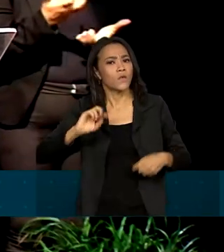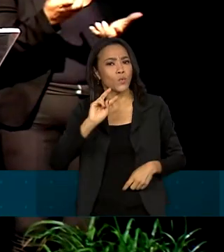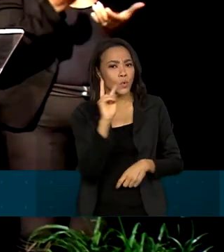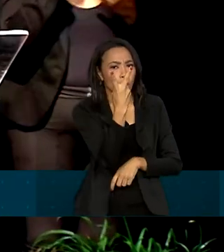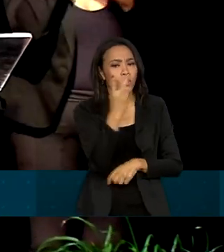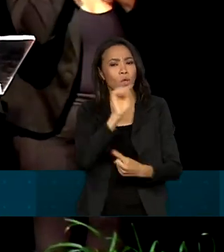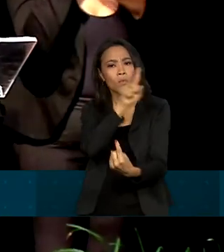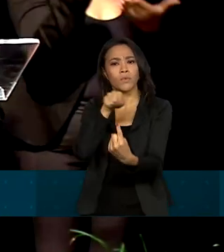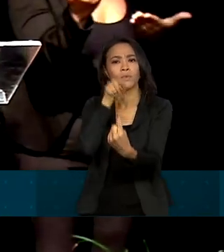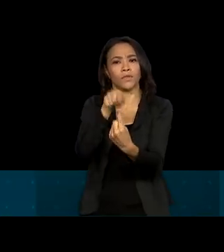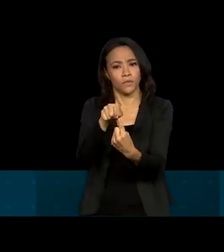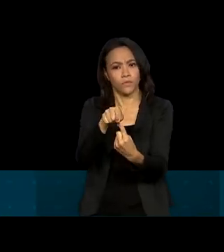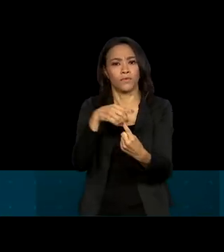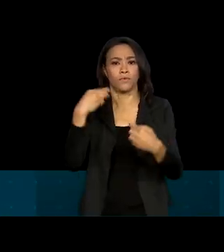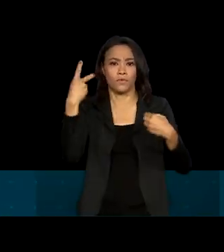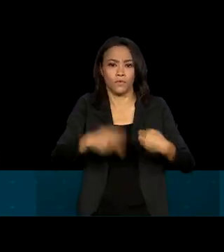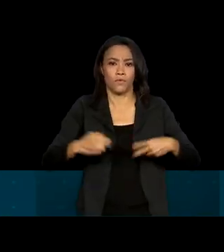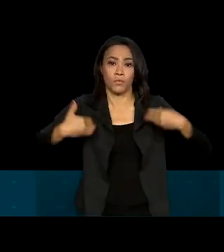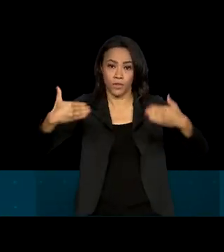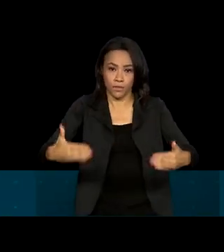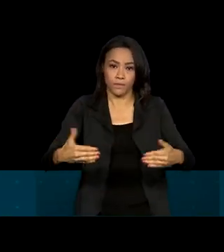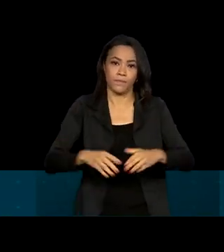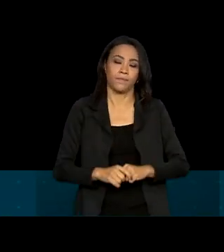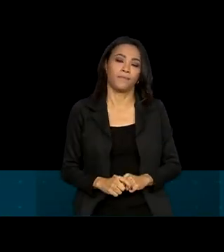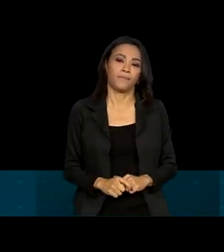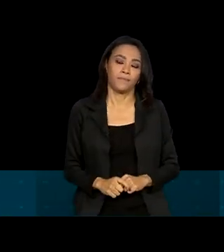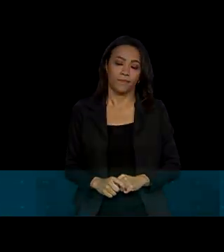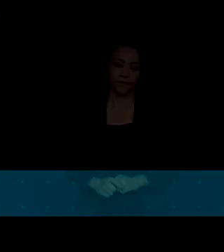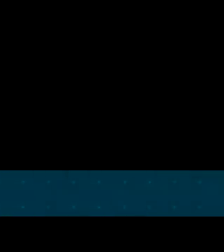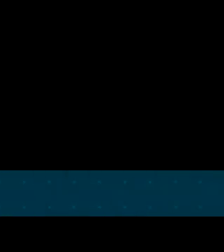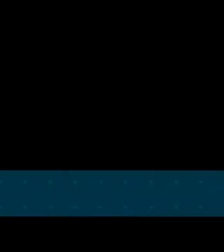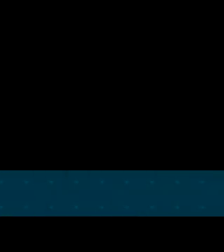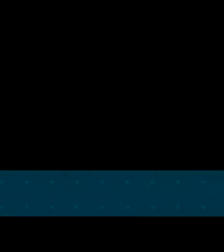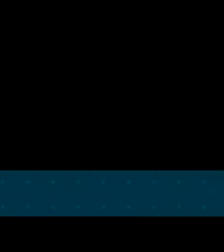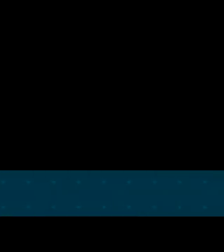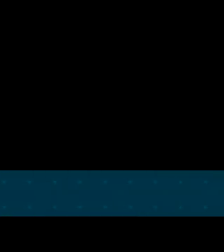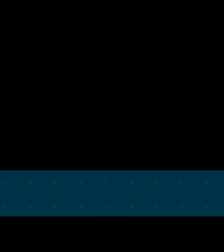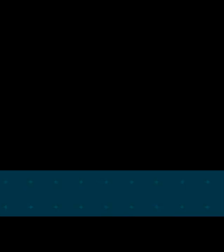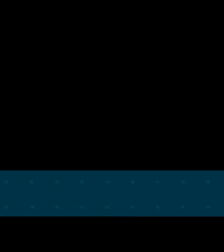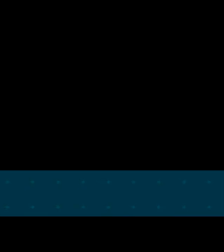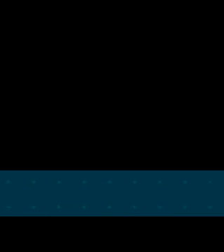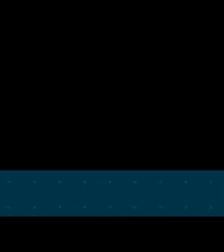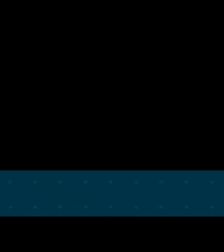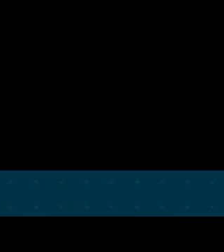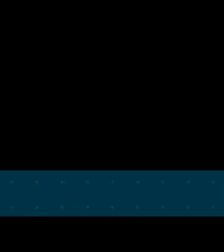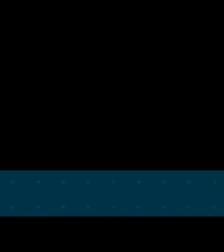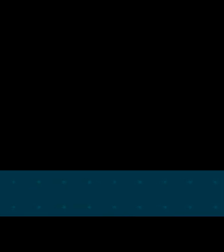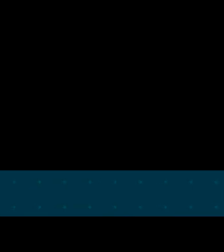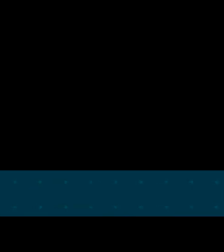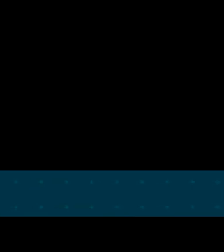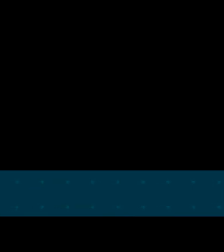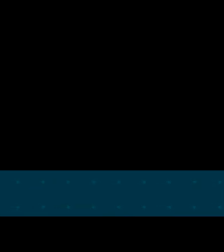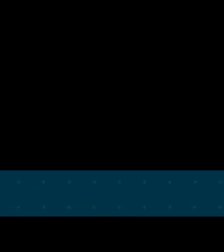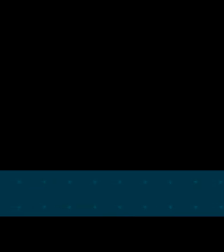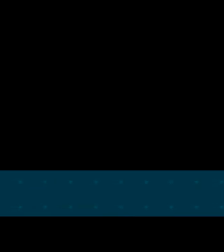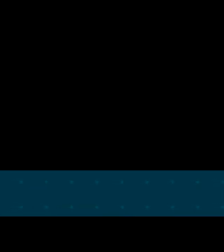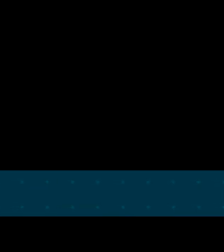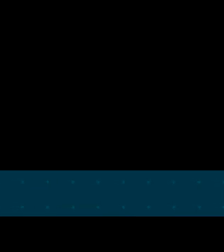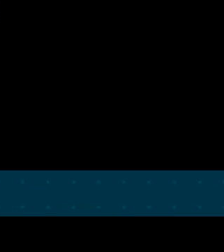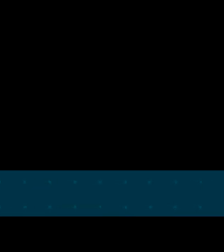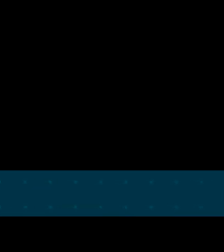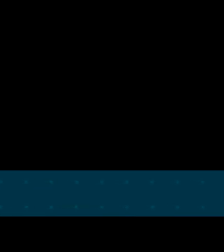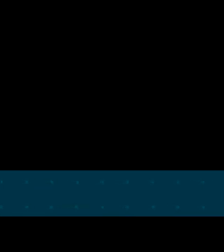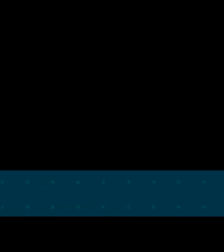objetivos do ministério. Terá como prioridade o número, reconstruir o programa Mulher Viver Sem Violência,